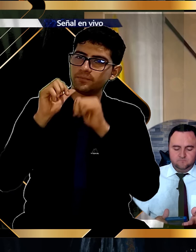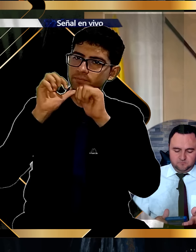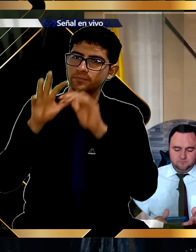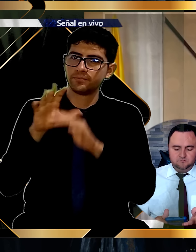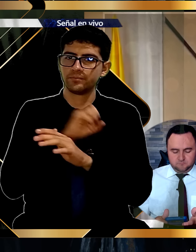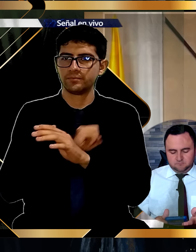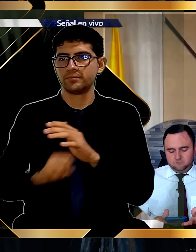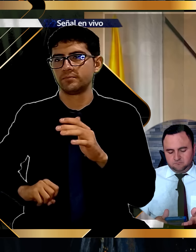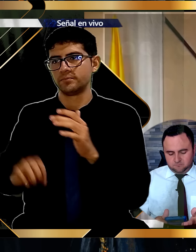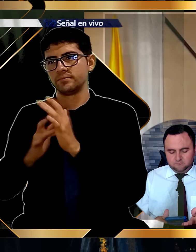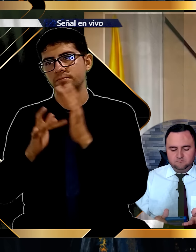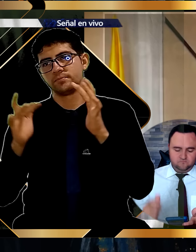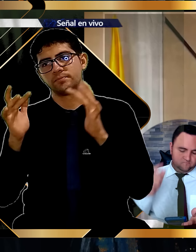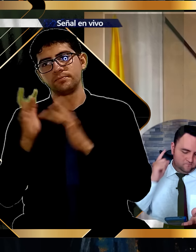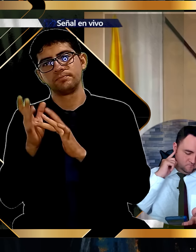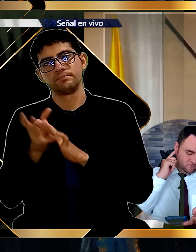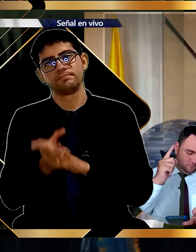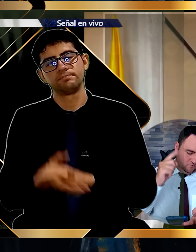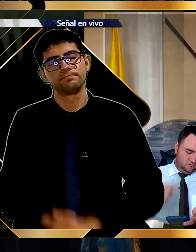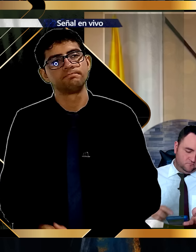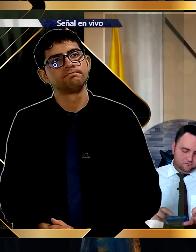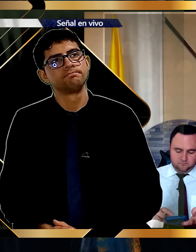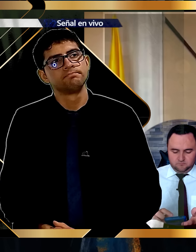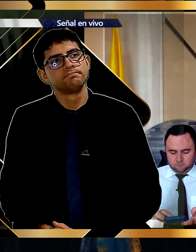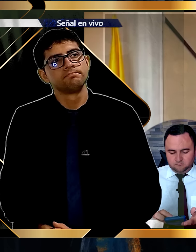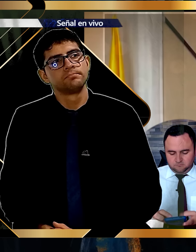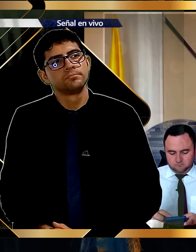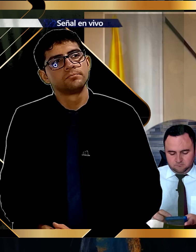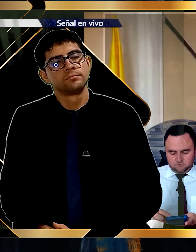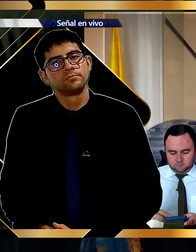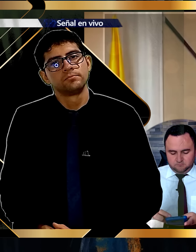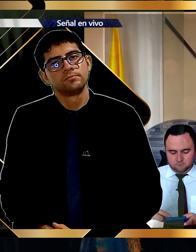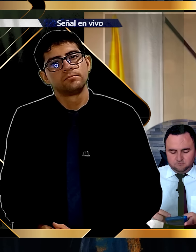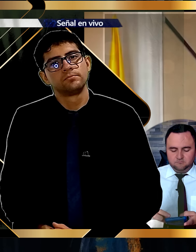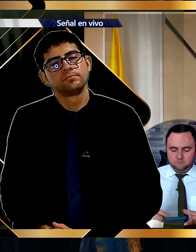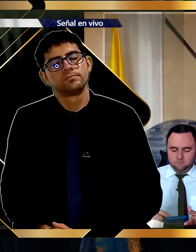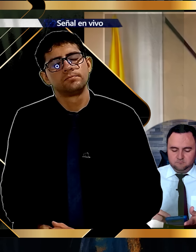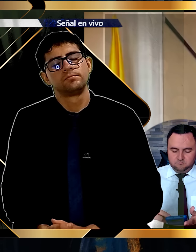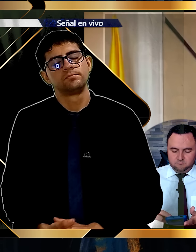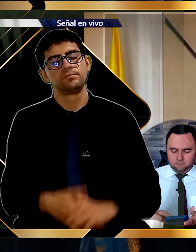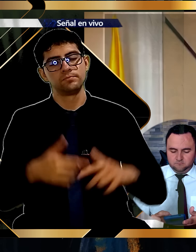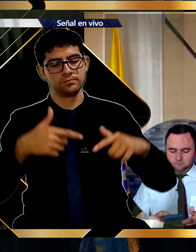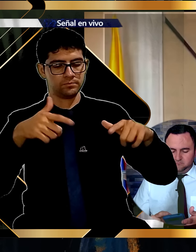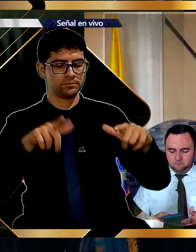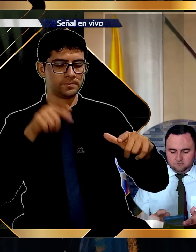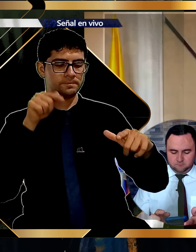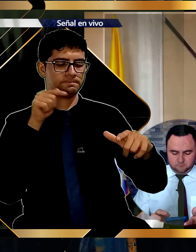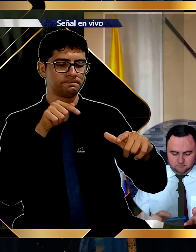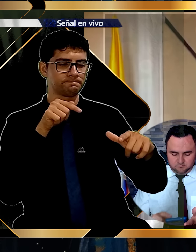La gran tribulación es un evento para el pueblo de Israel.